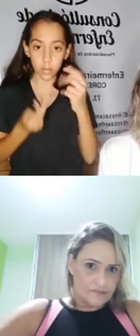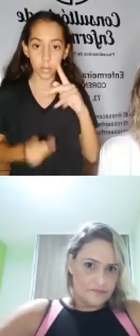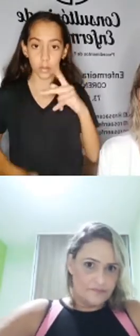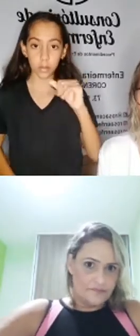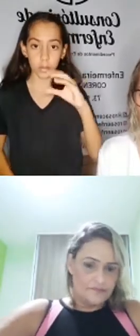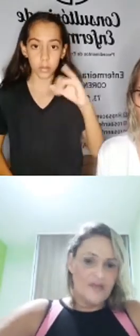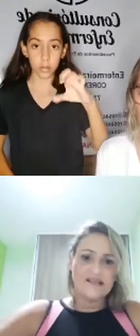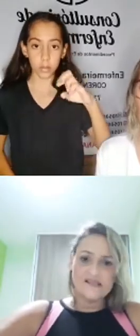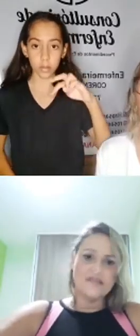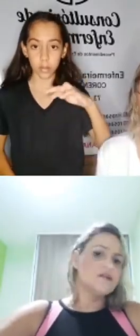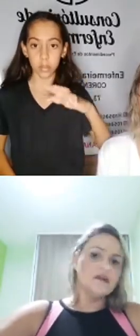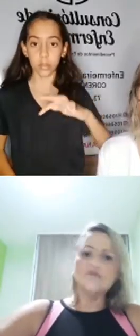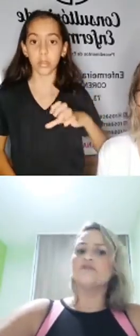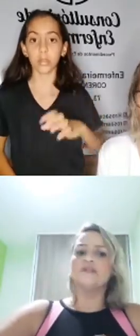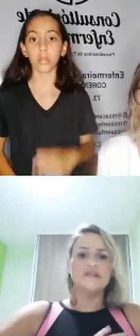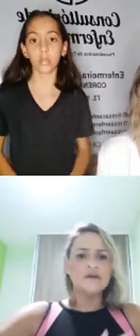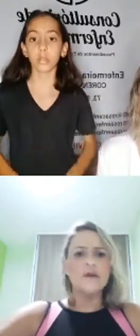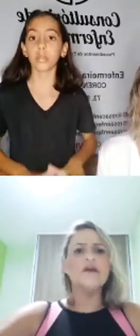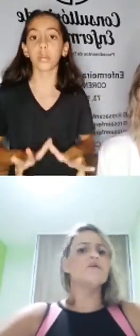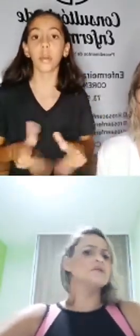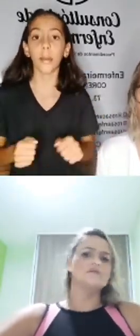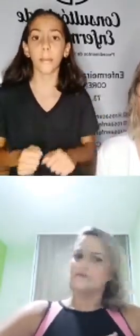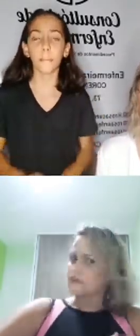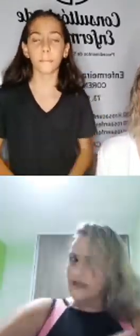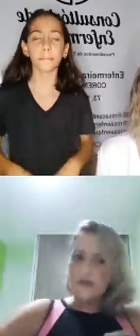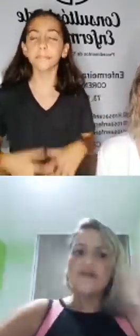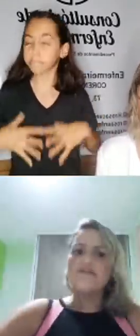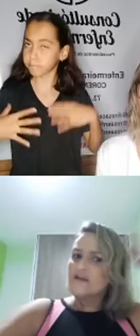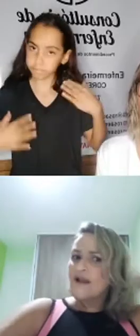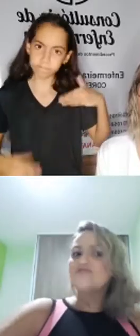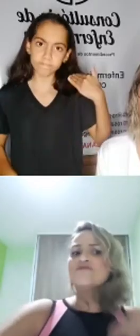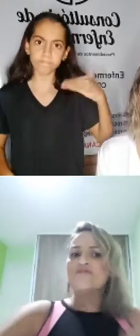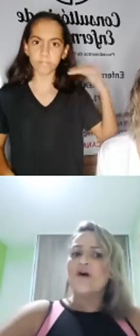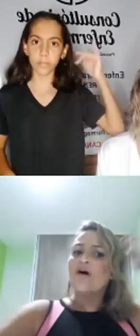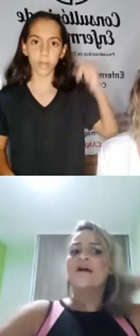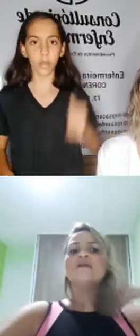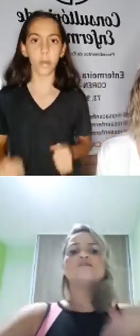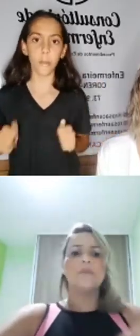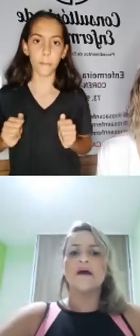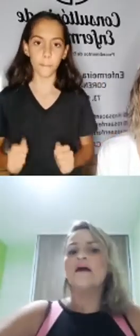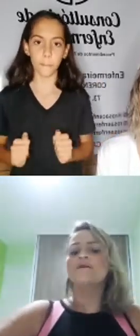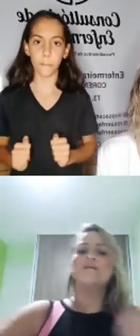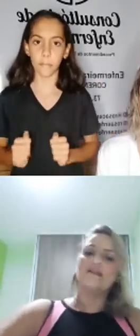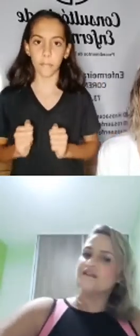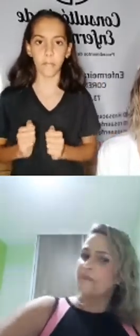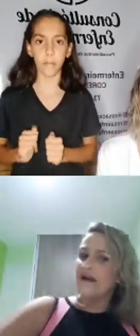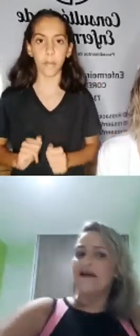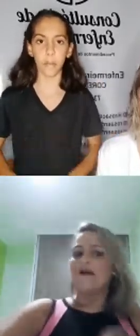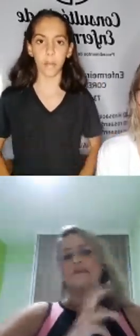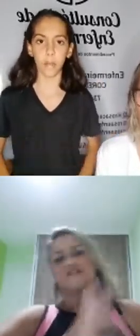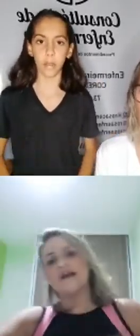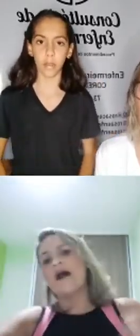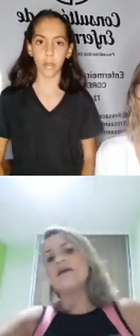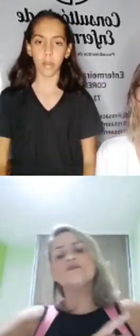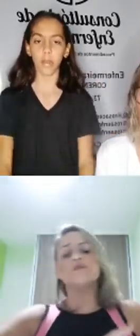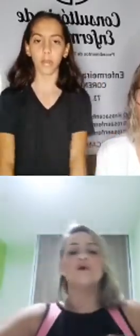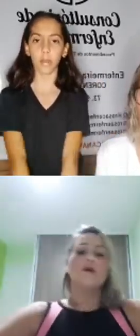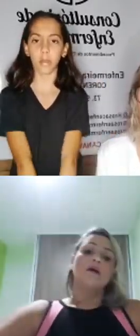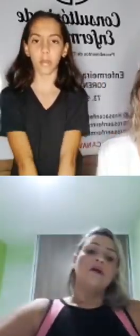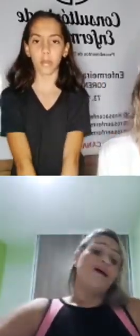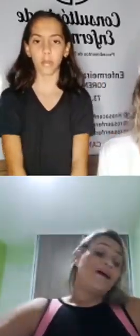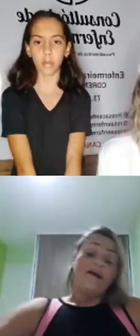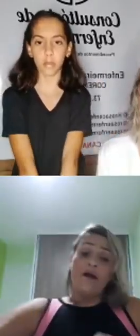aceita. Aceita, não, doutora, tranquilo, ele fica do lado de fora, eu espero, e ele espera o bebê chegar e tudo.